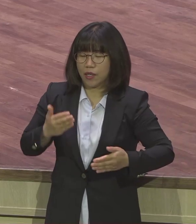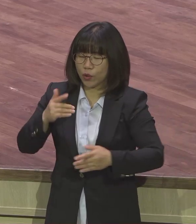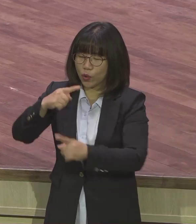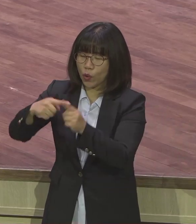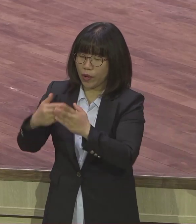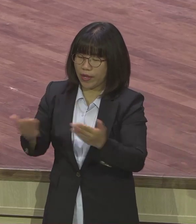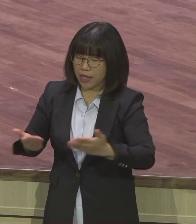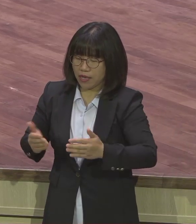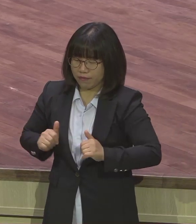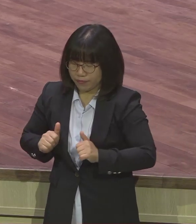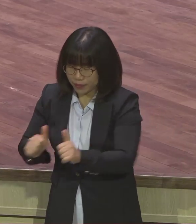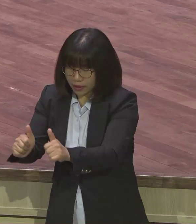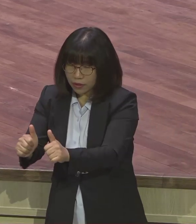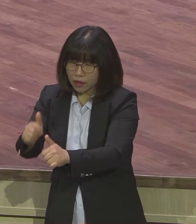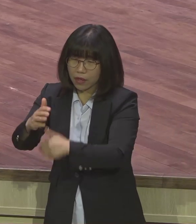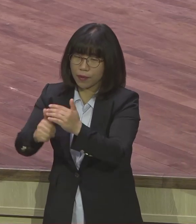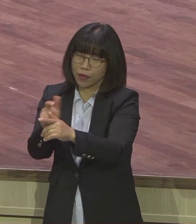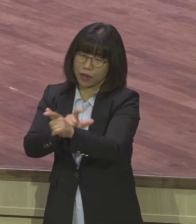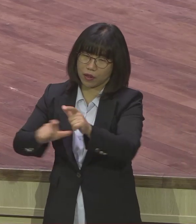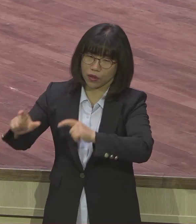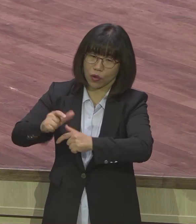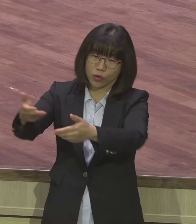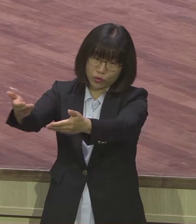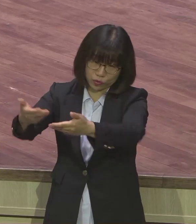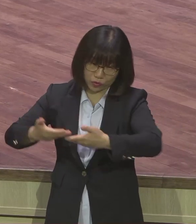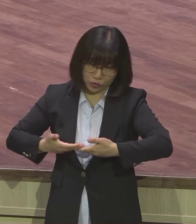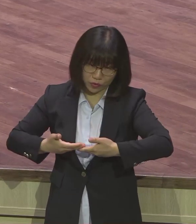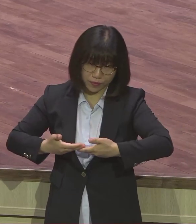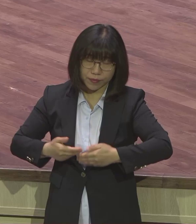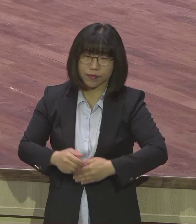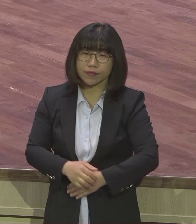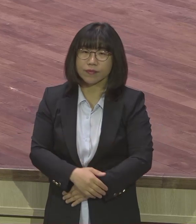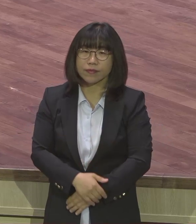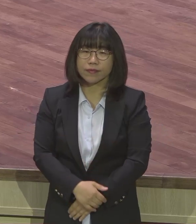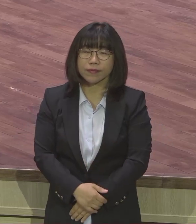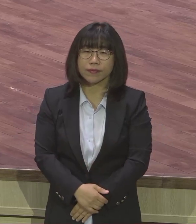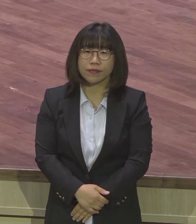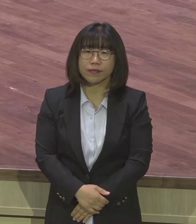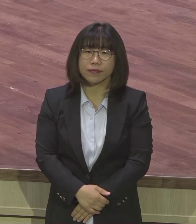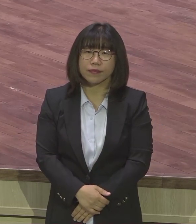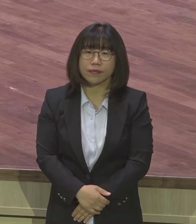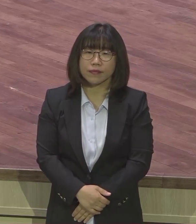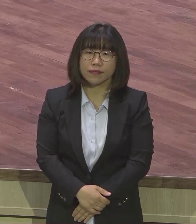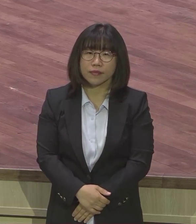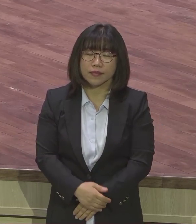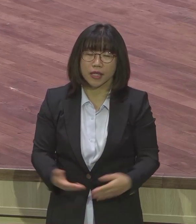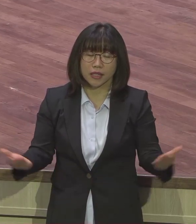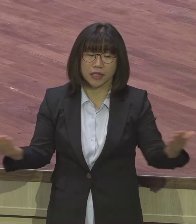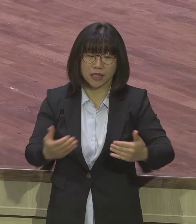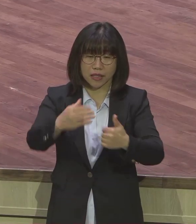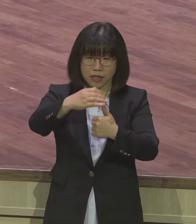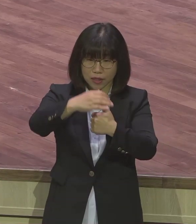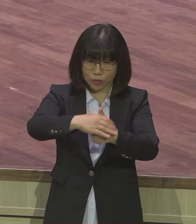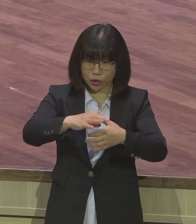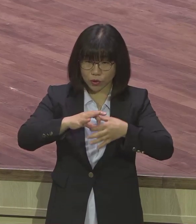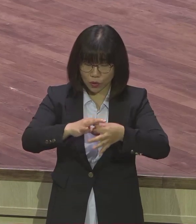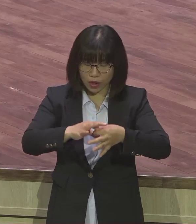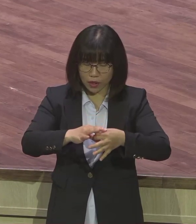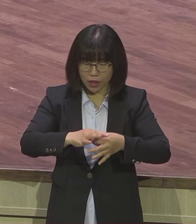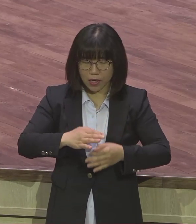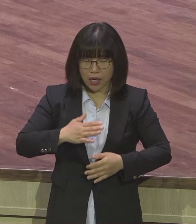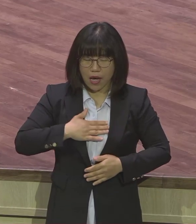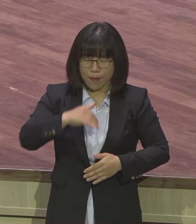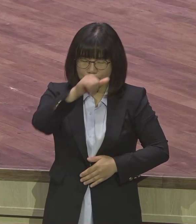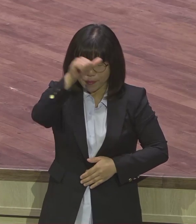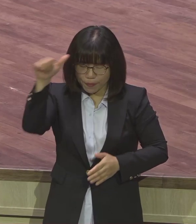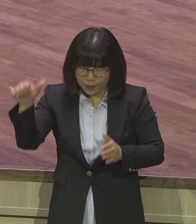쉽지 않아요. 믿음 없이 절대 못해요. 나 직분을 통해서 평생 간증이 있어요.